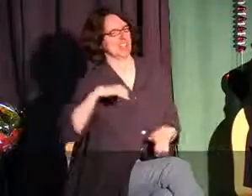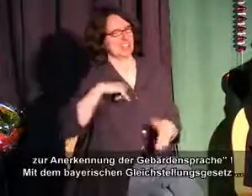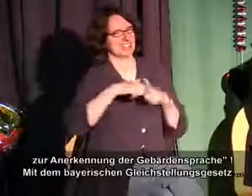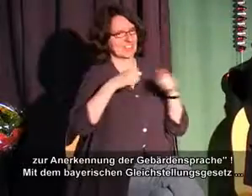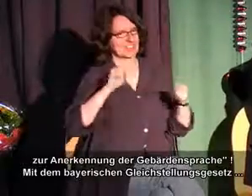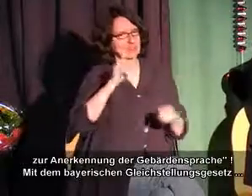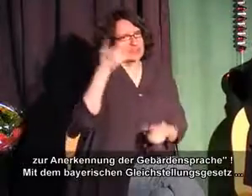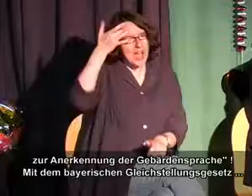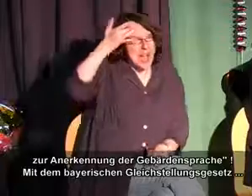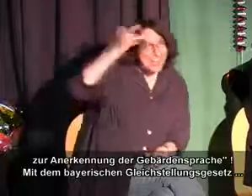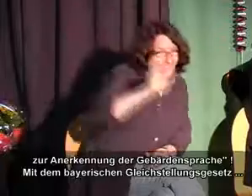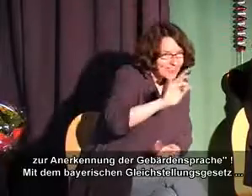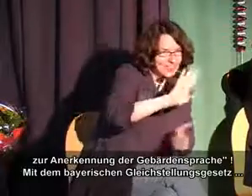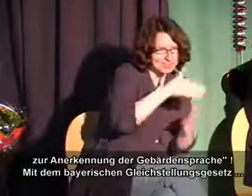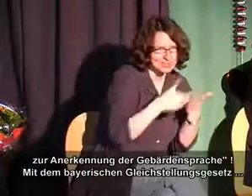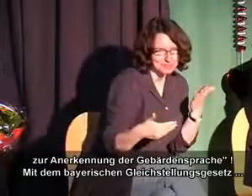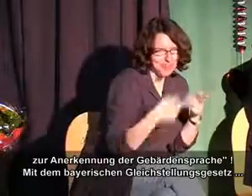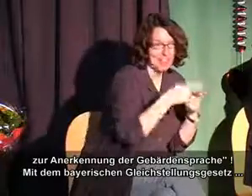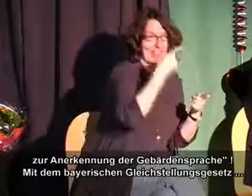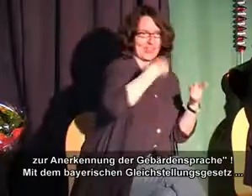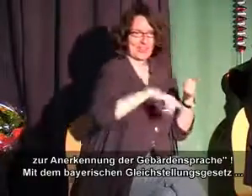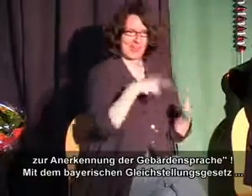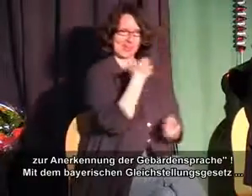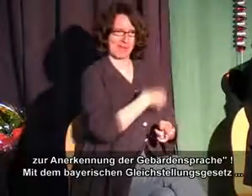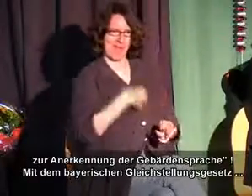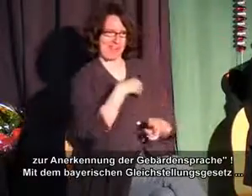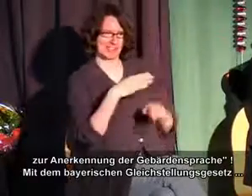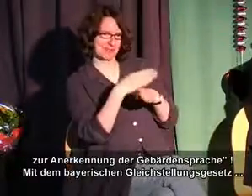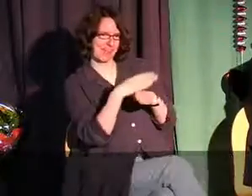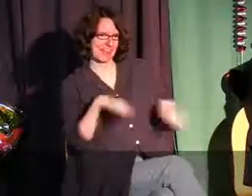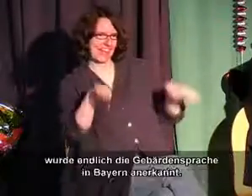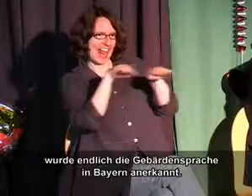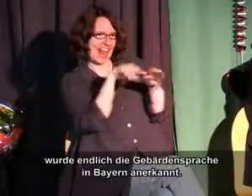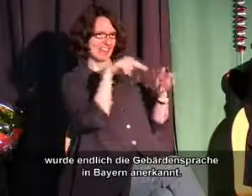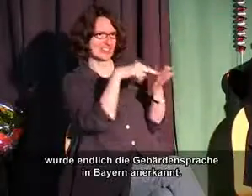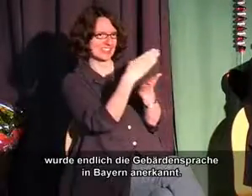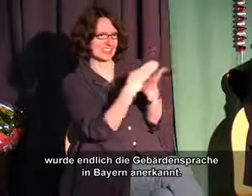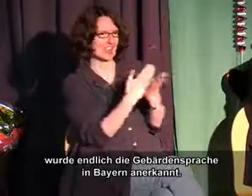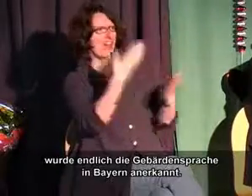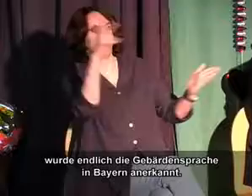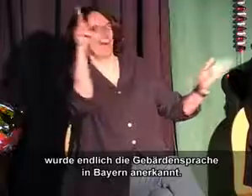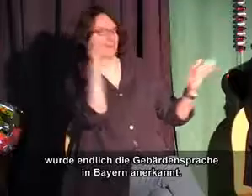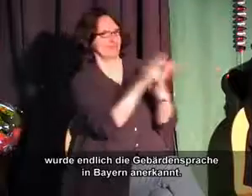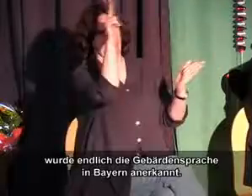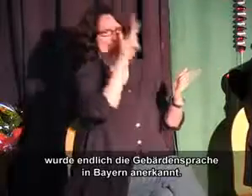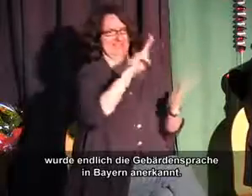Interessenvertretung zur Anerkennung der Gebärdensprache. Mit dem Bayerischen Gleichstellungsgesetz wurde endlich die Gebärdensprache in Bayern